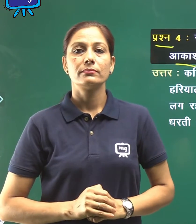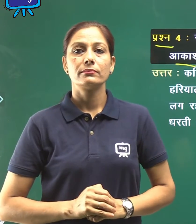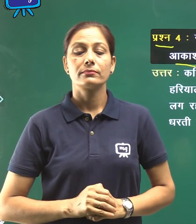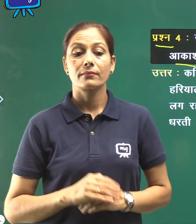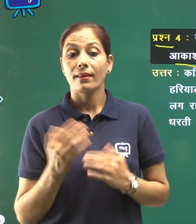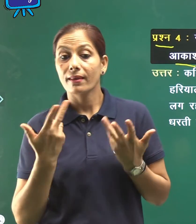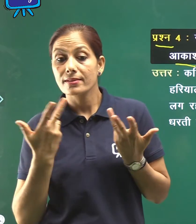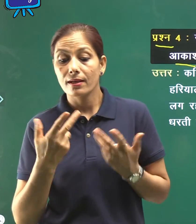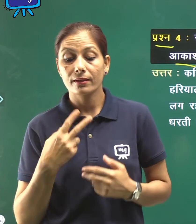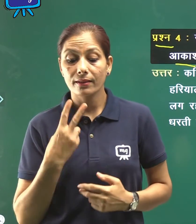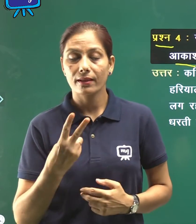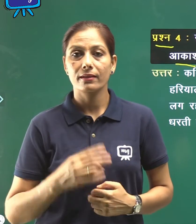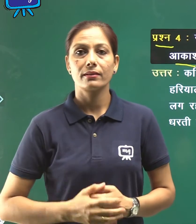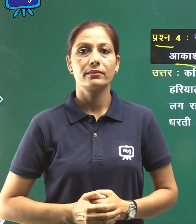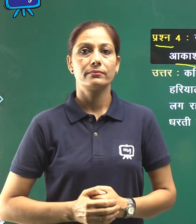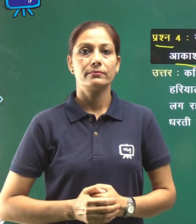कैसा लगता है?